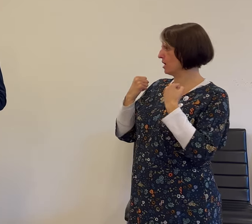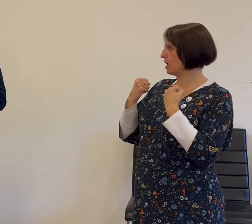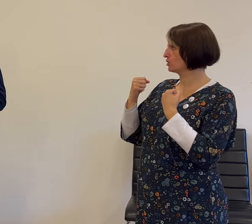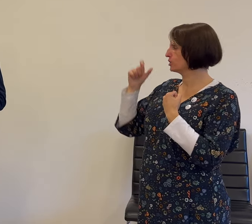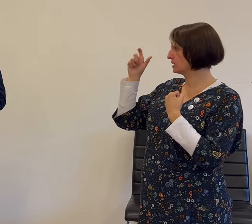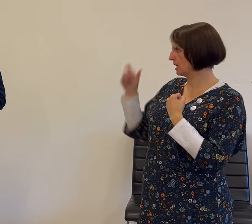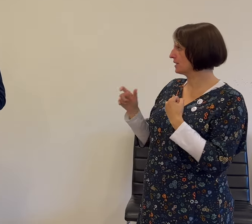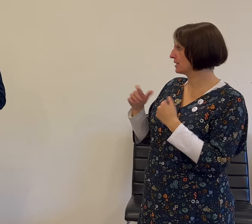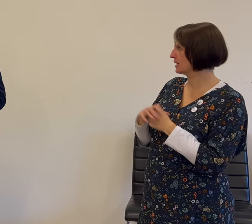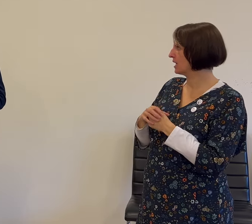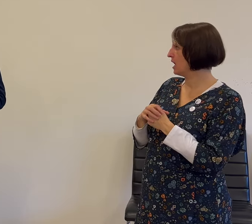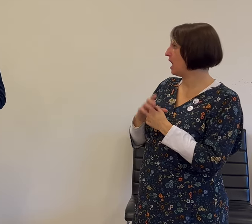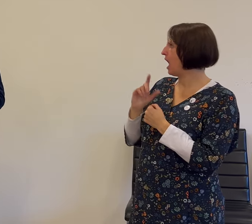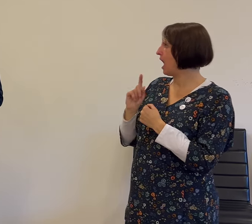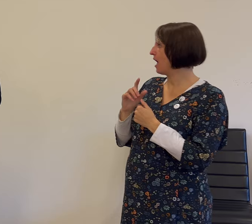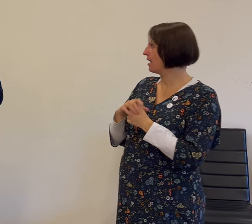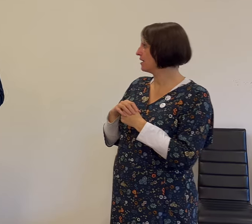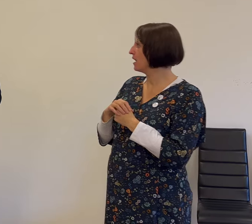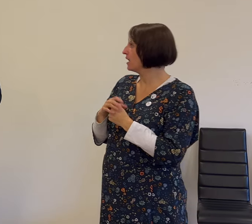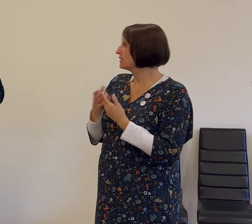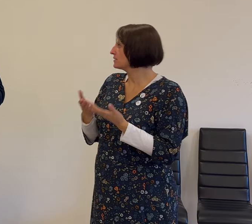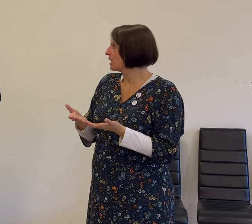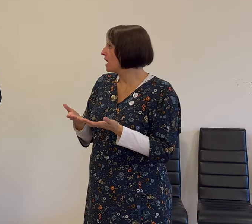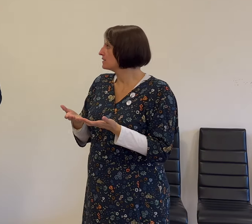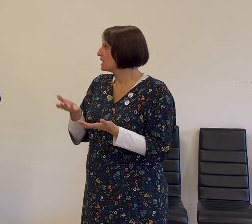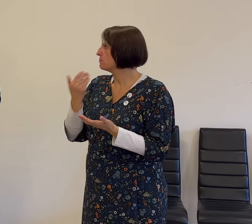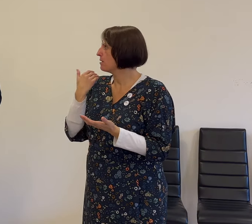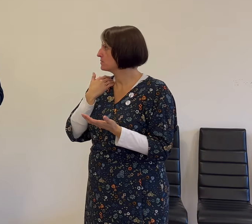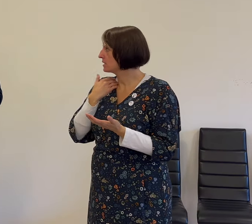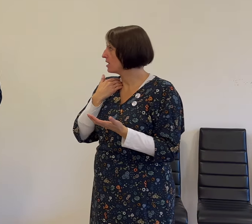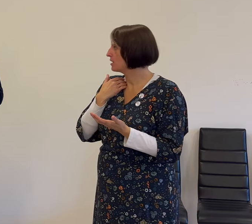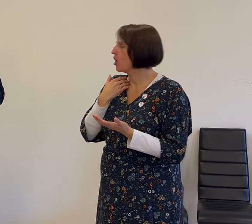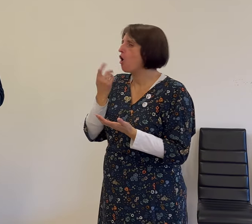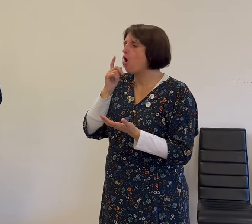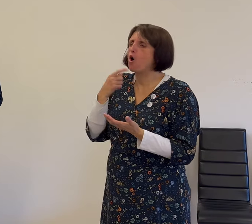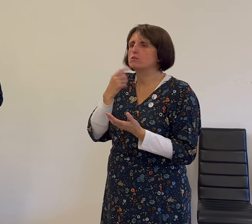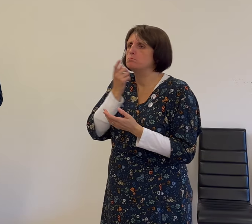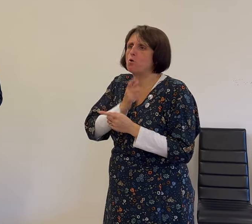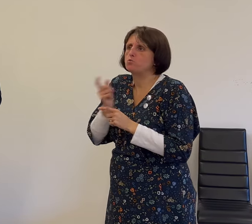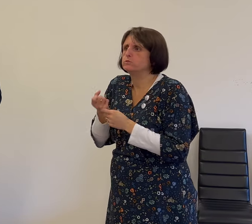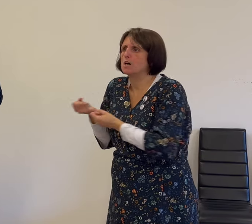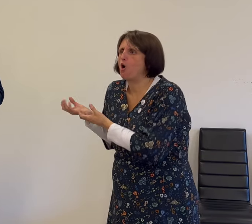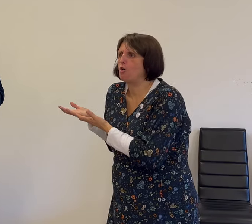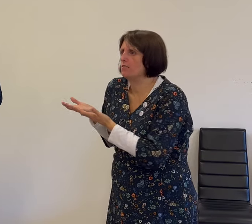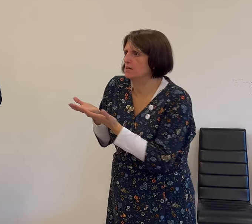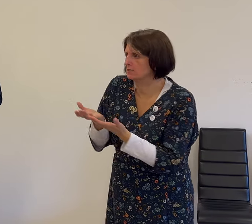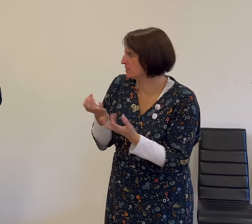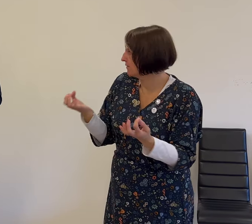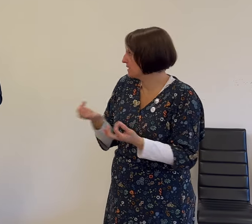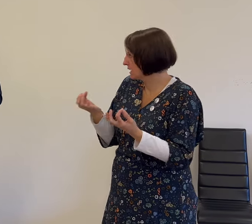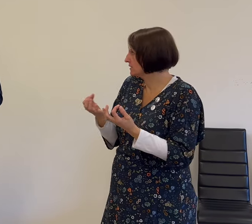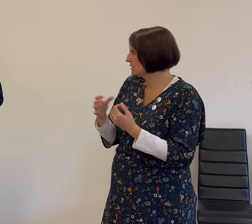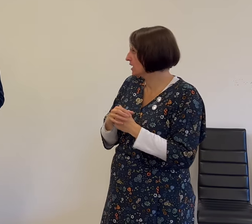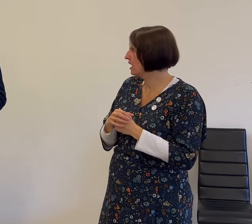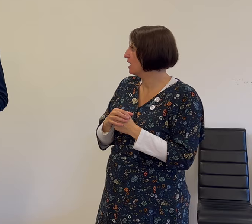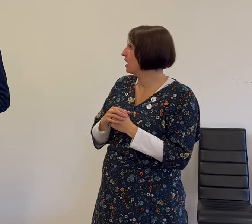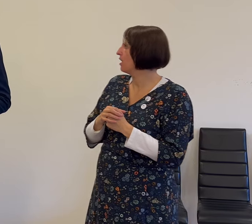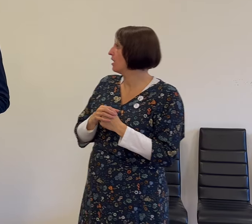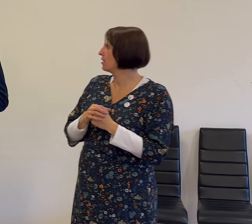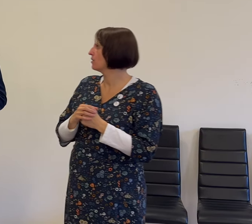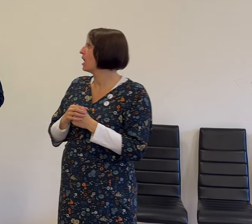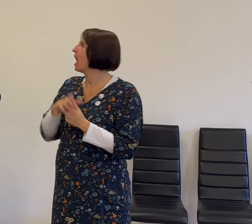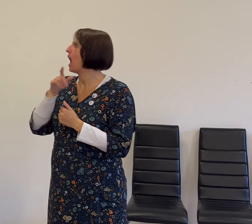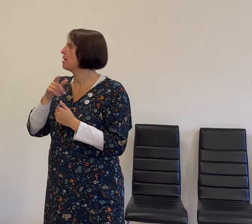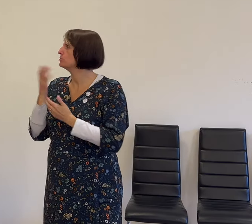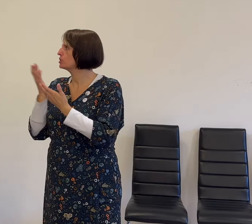národ. Tady máme Davida, který tam je poslíček, jde se jenom podívat, aby to nesl nějaké jídlo